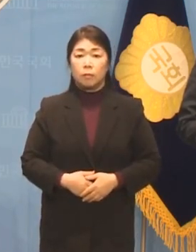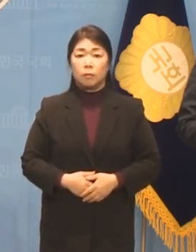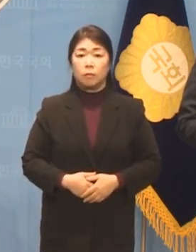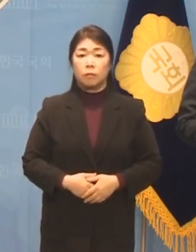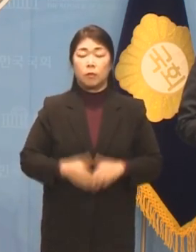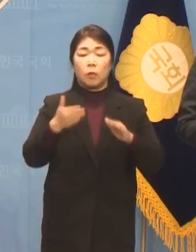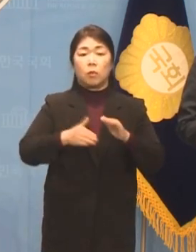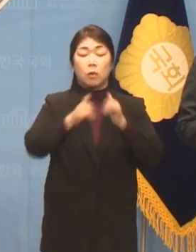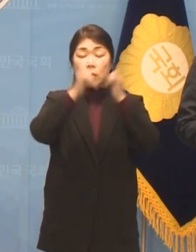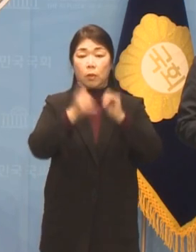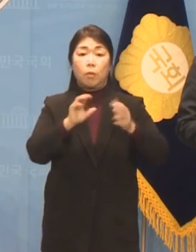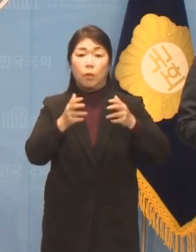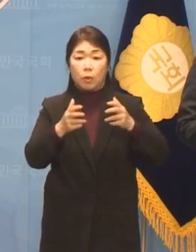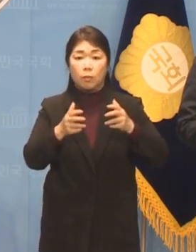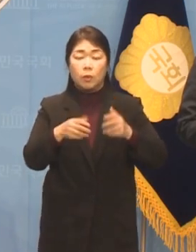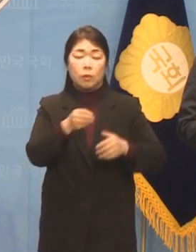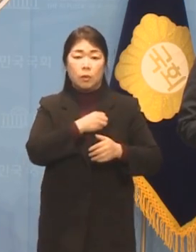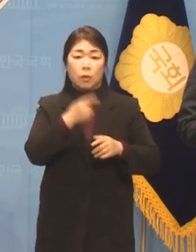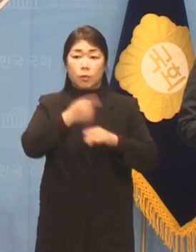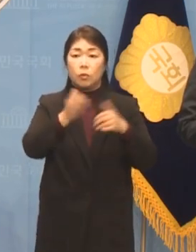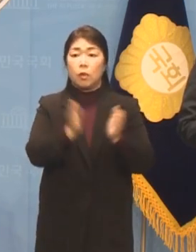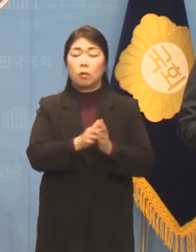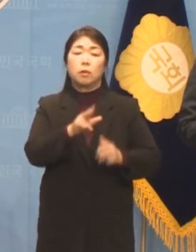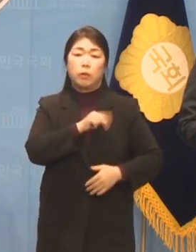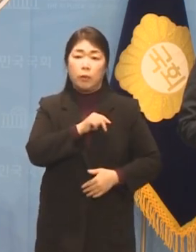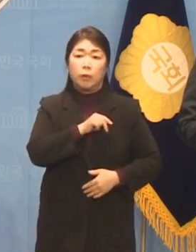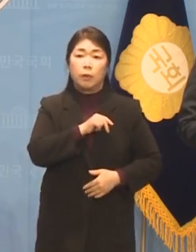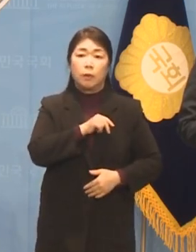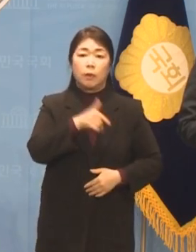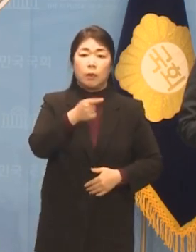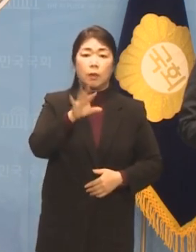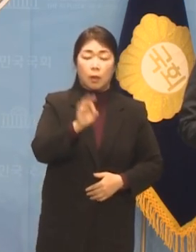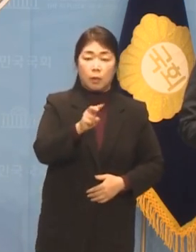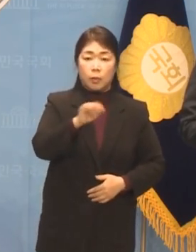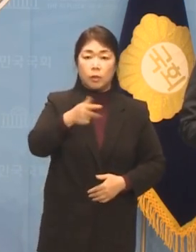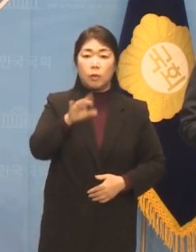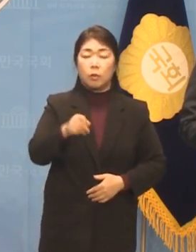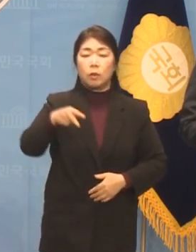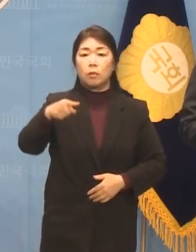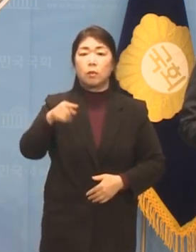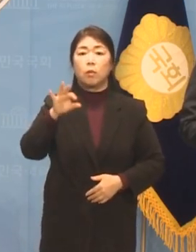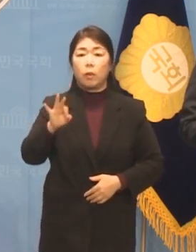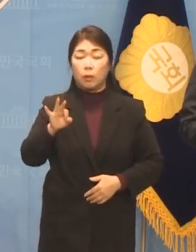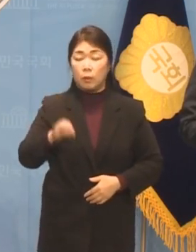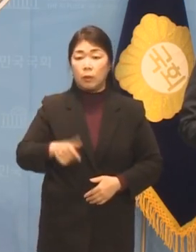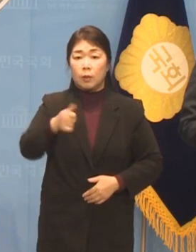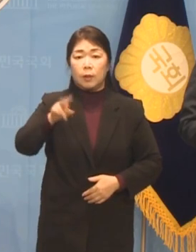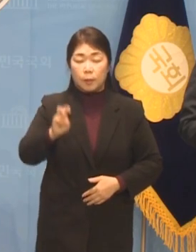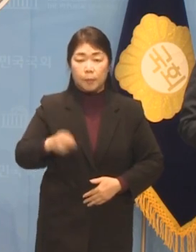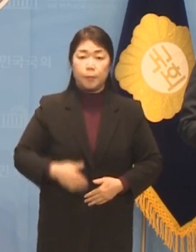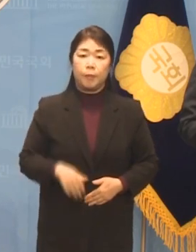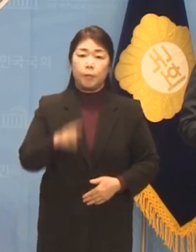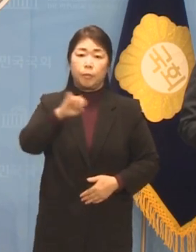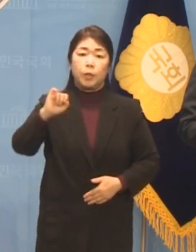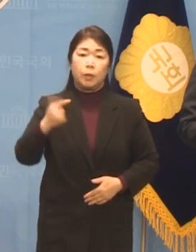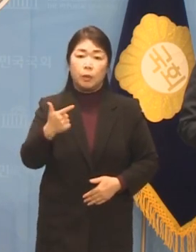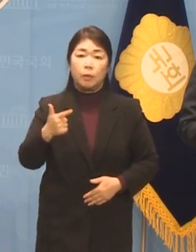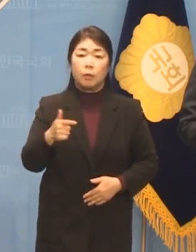국회 공정사회 포럼 소속 더불어민주당 국회의원 강민정, 김승원, 김용민, 김우겸,